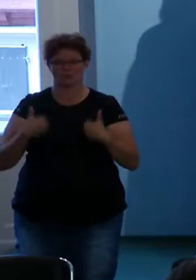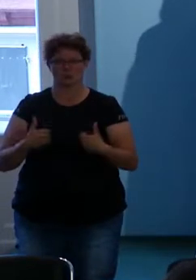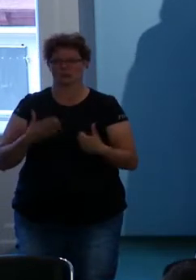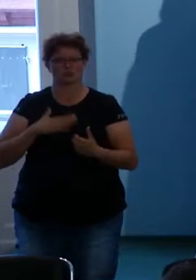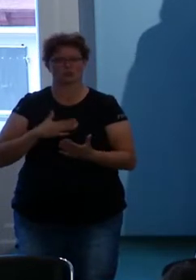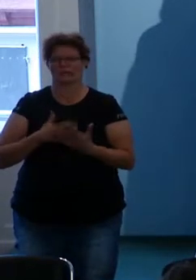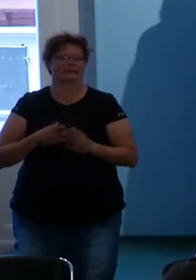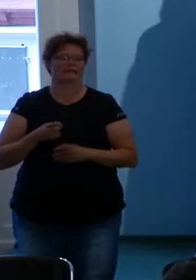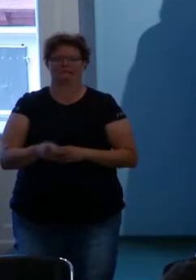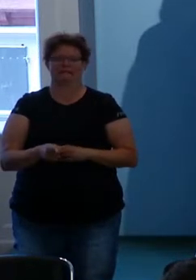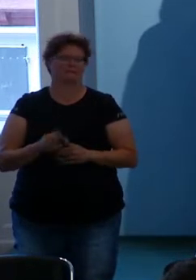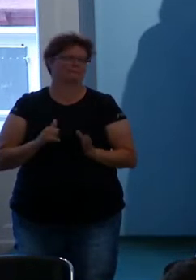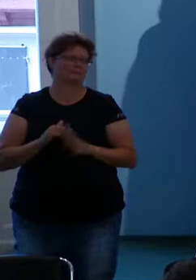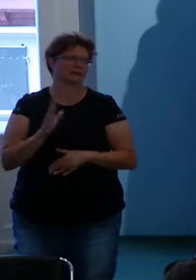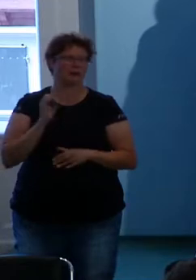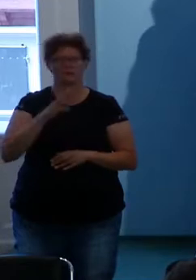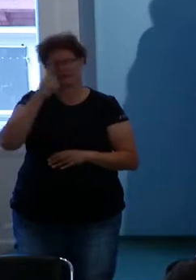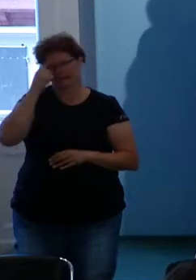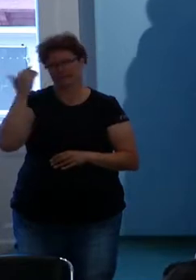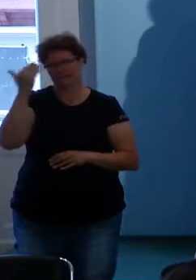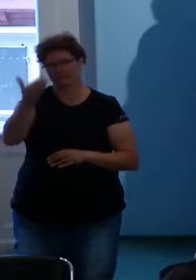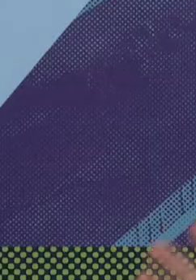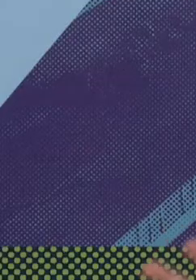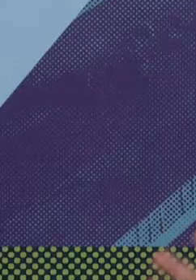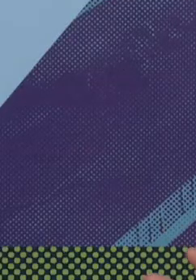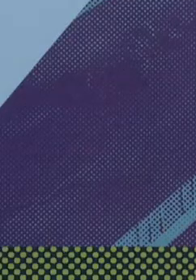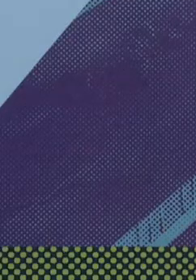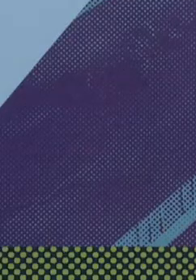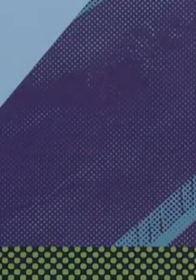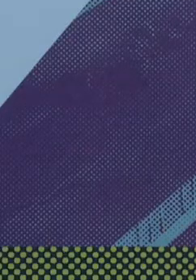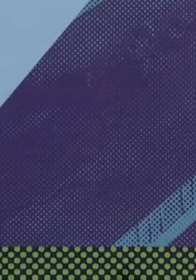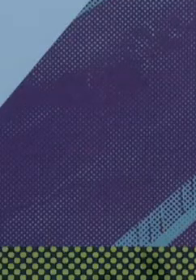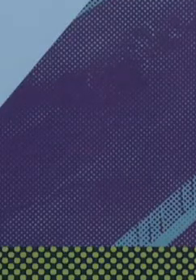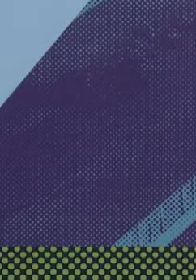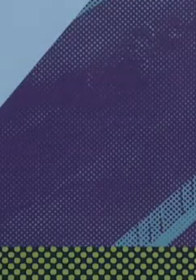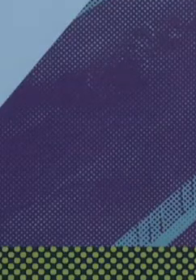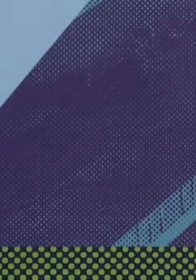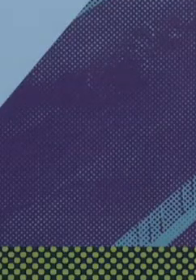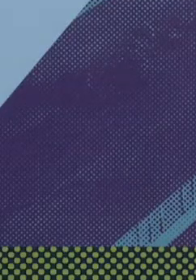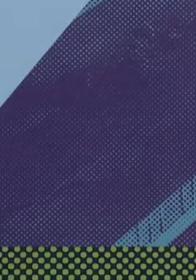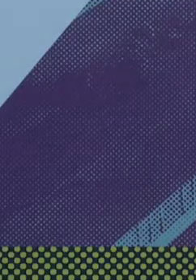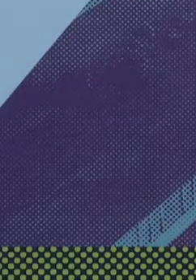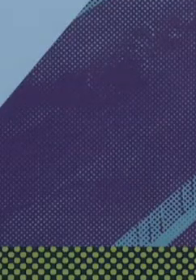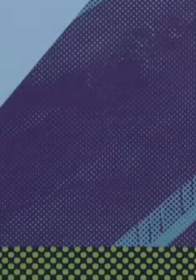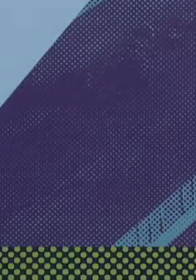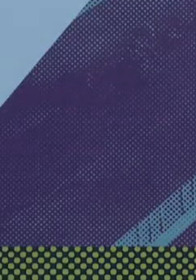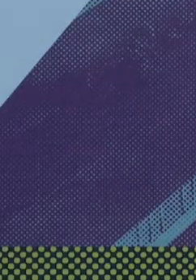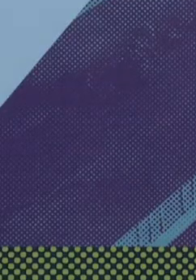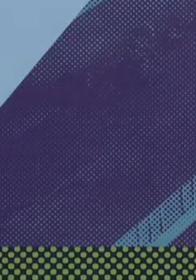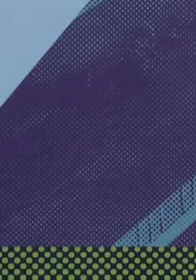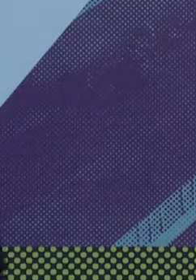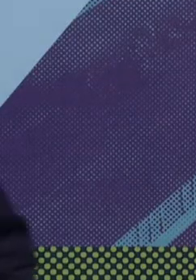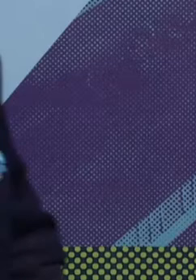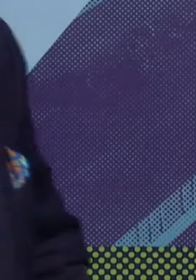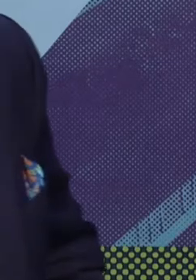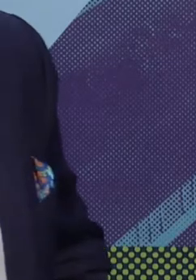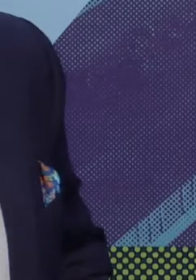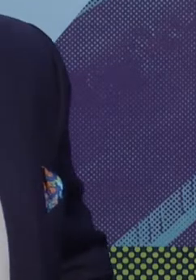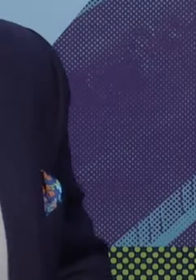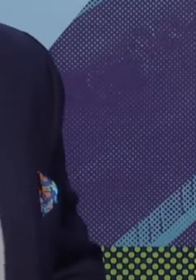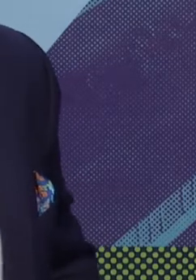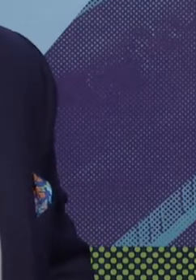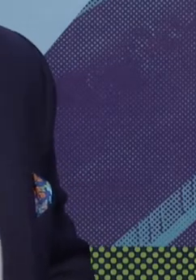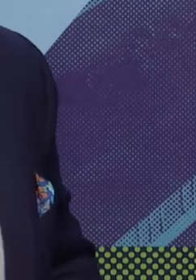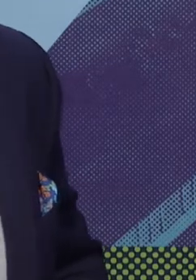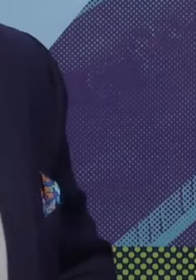det som jag är mest sådär, om jag tänker framåt, att det är det som är den största risken. Vi tror på den värdebaserade liksom, principen här.